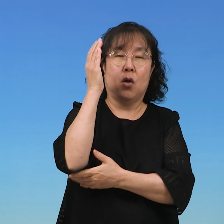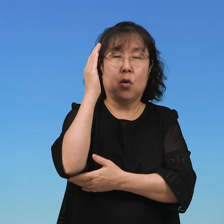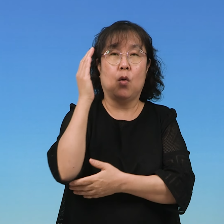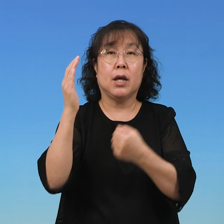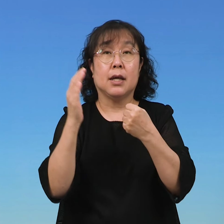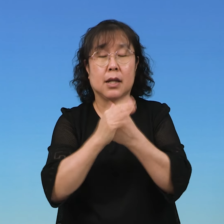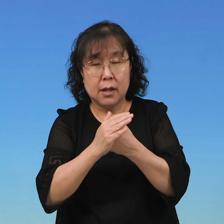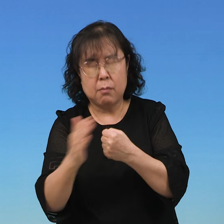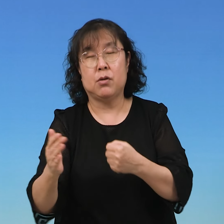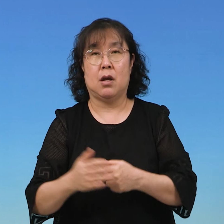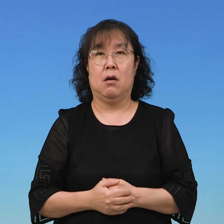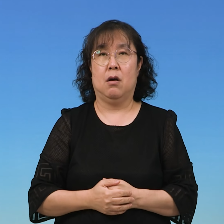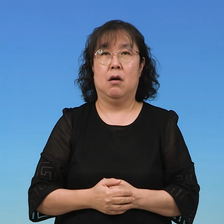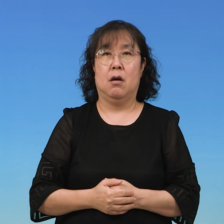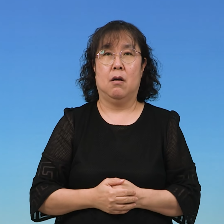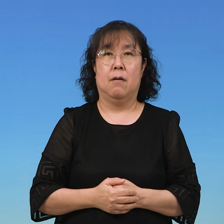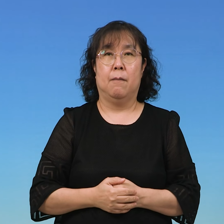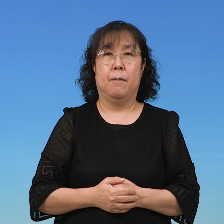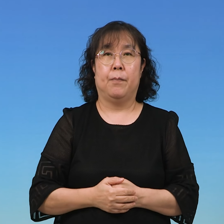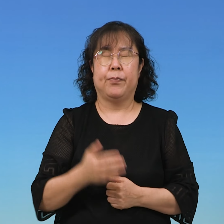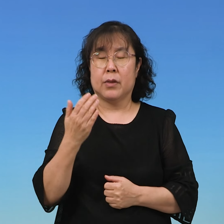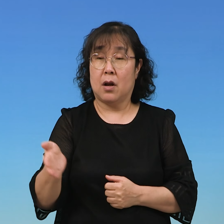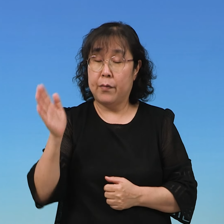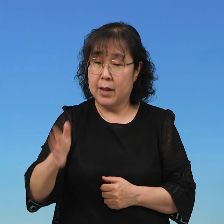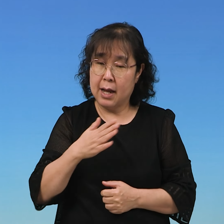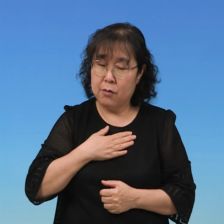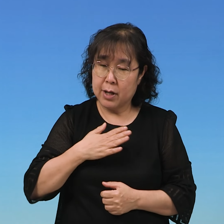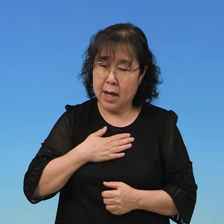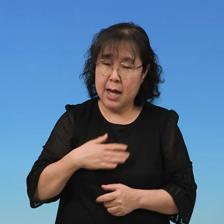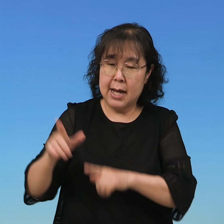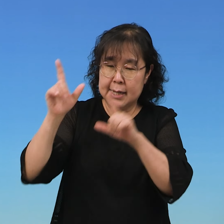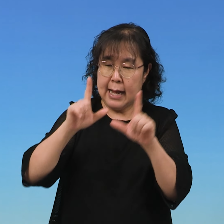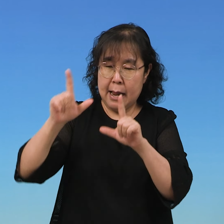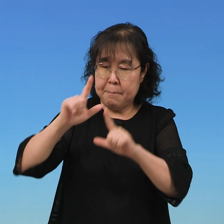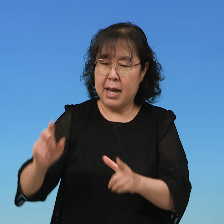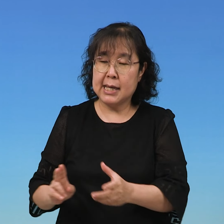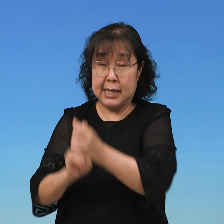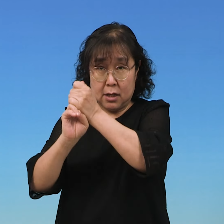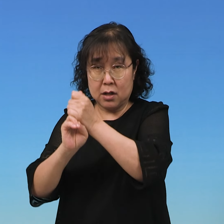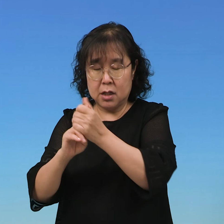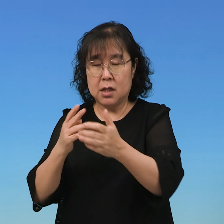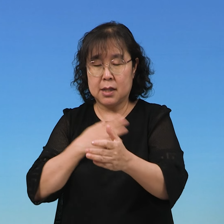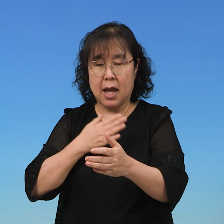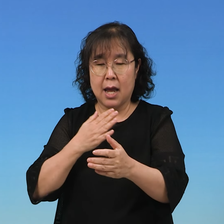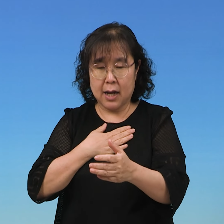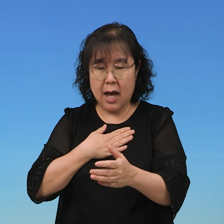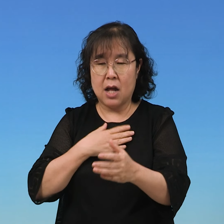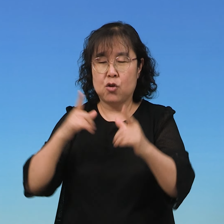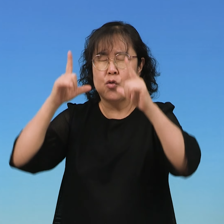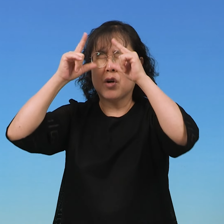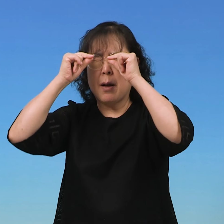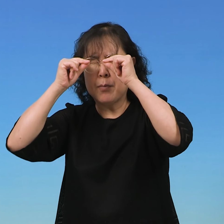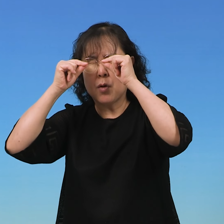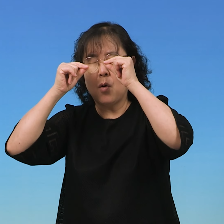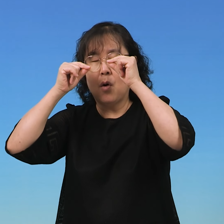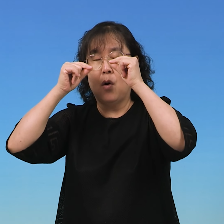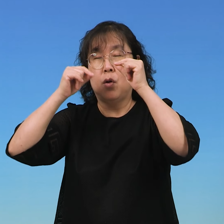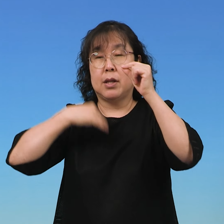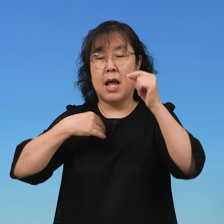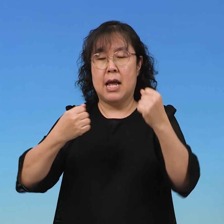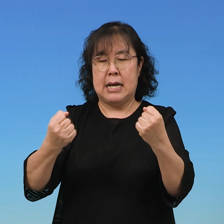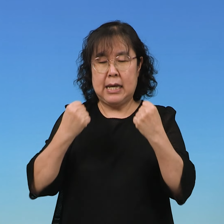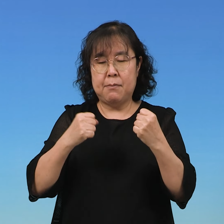절망하고 좌절하고 힘 다 빠지고, 제 인생에 내가 목사가 돼야 되겠다고 결정하고 결심할 수 있던 모든